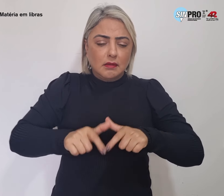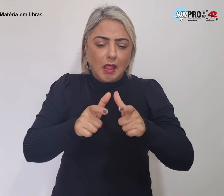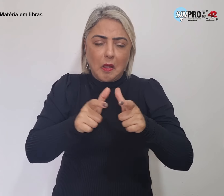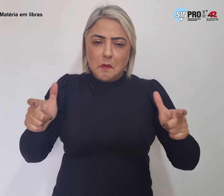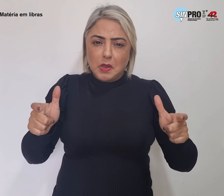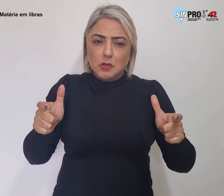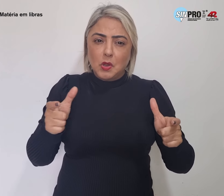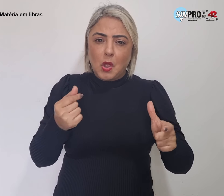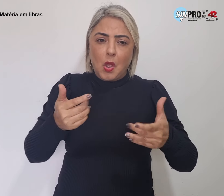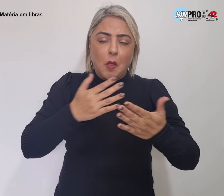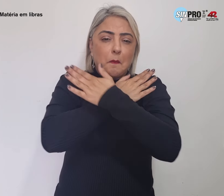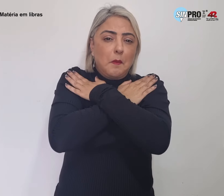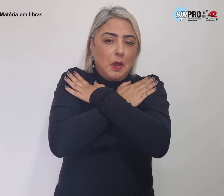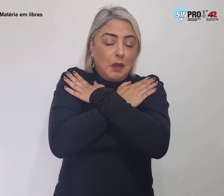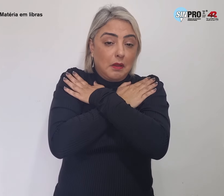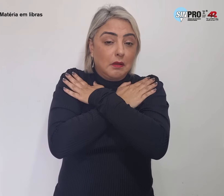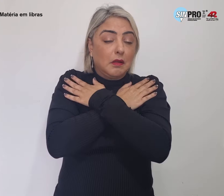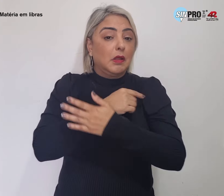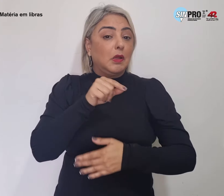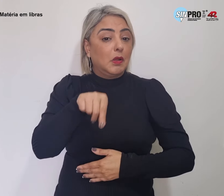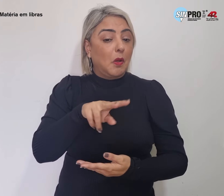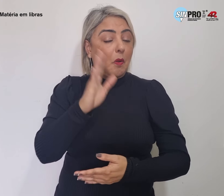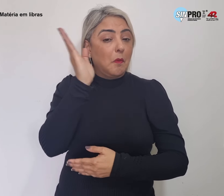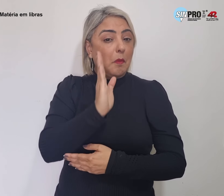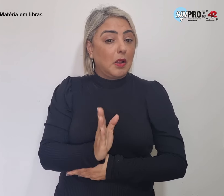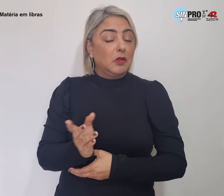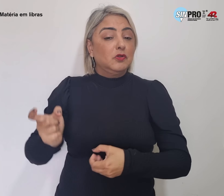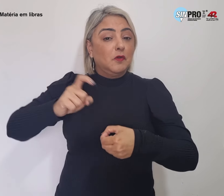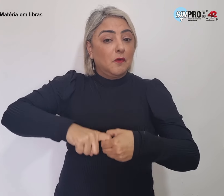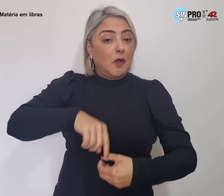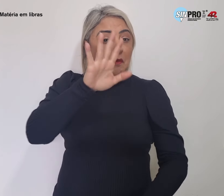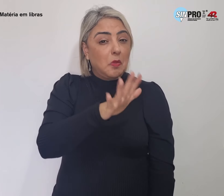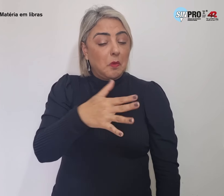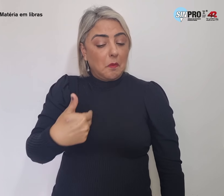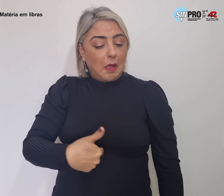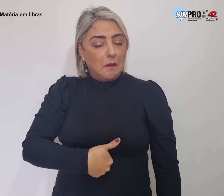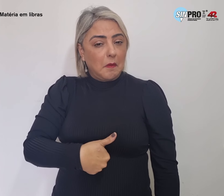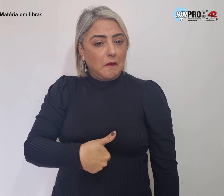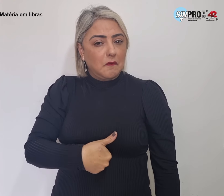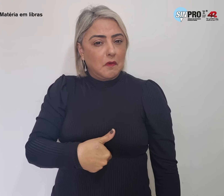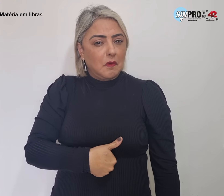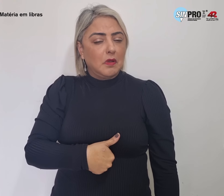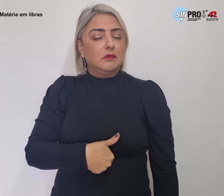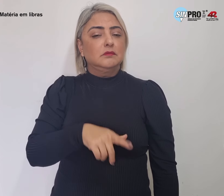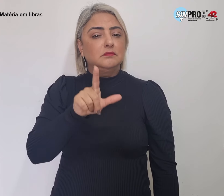desemprego, que colocou o Brasil de volta no mapa da fome, seja derrotado.